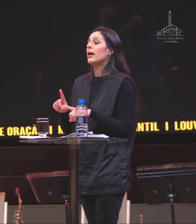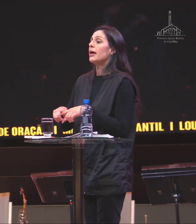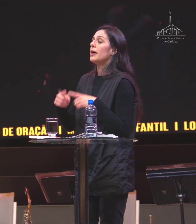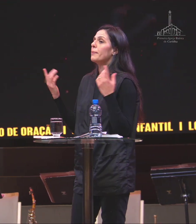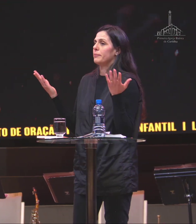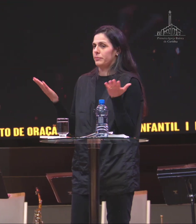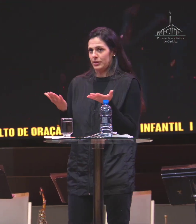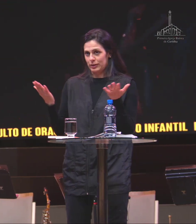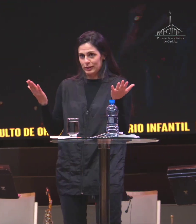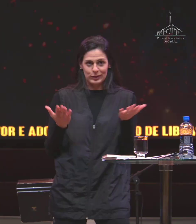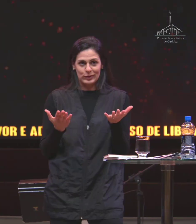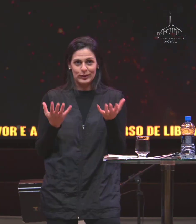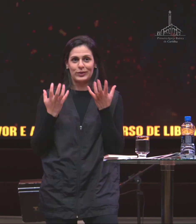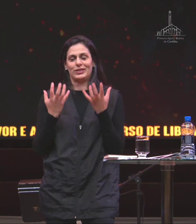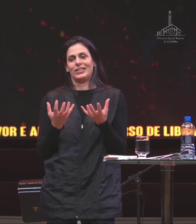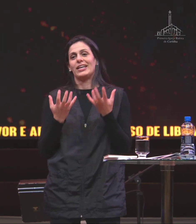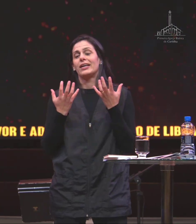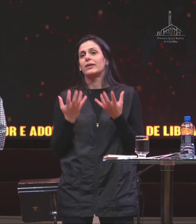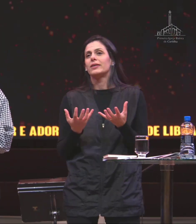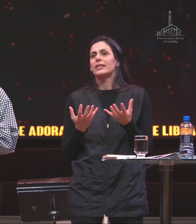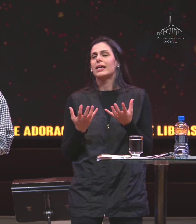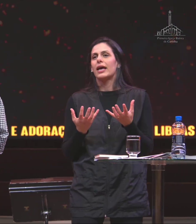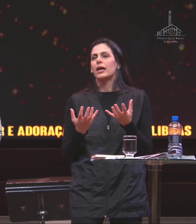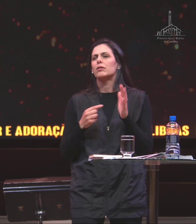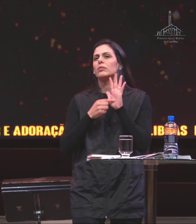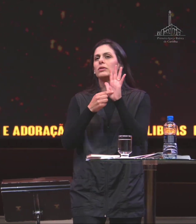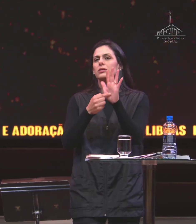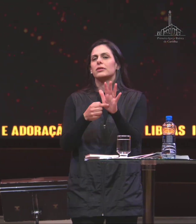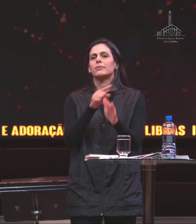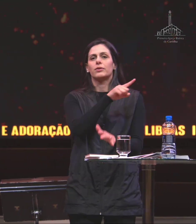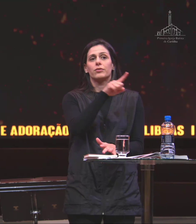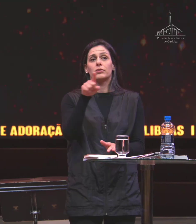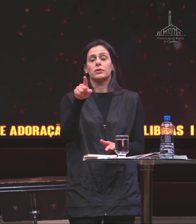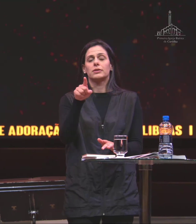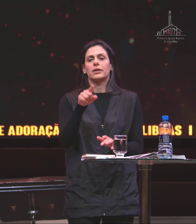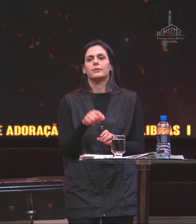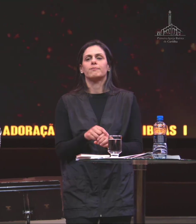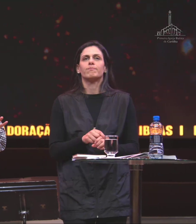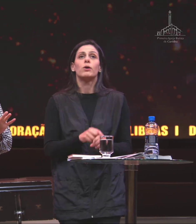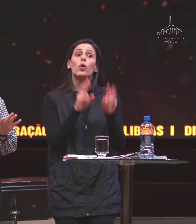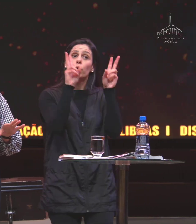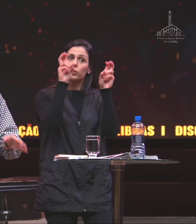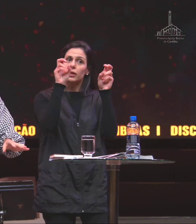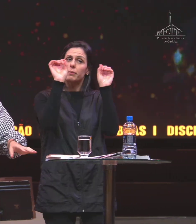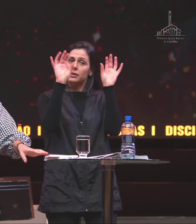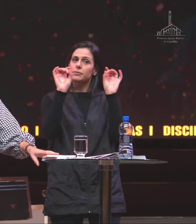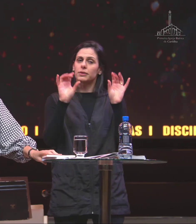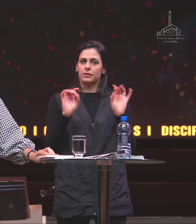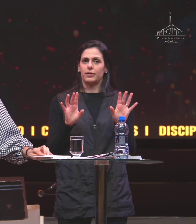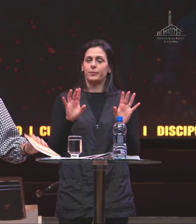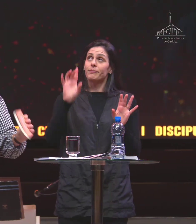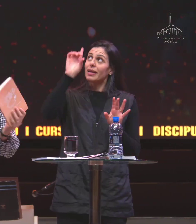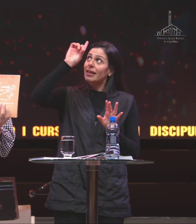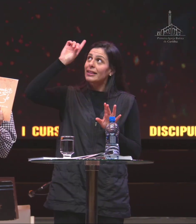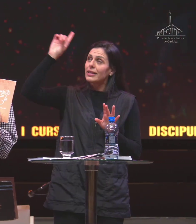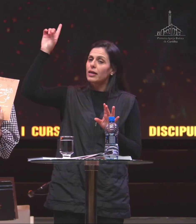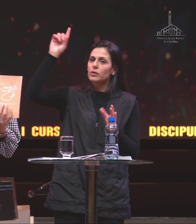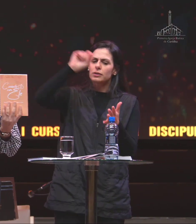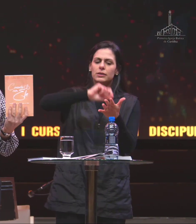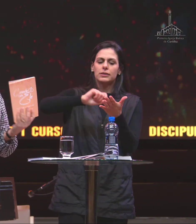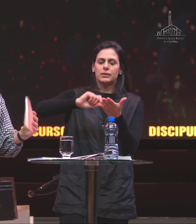Mas Deus deu graça e ele também foi divulgado, e esse ano, casada com ele. Aqui eu conto um